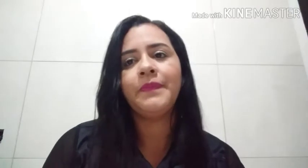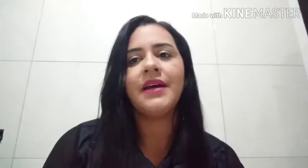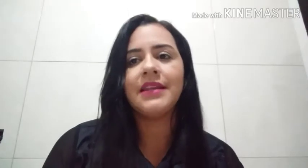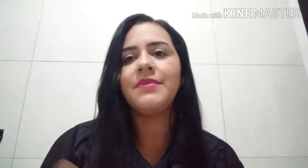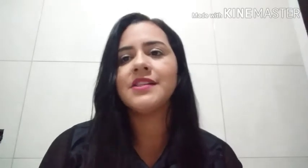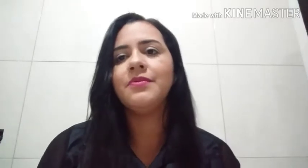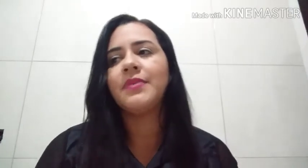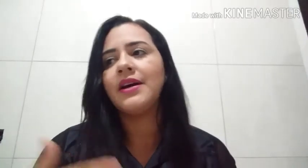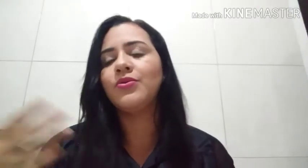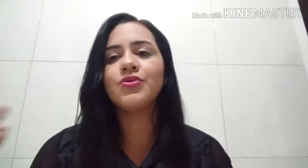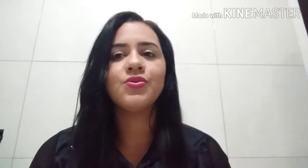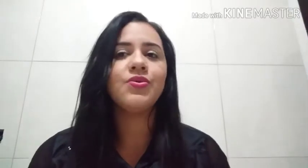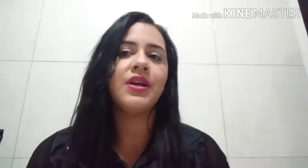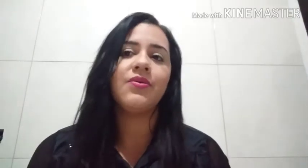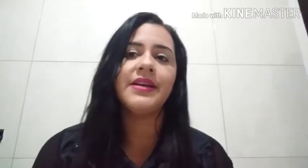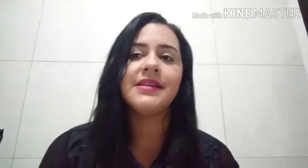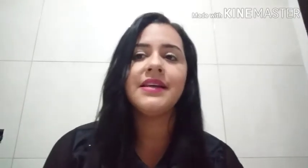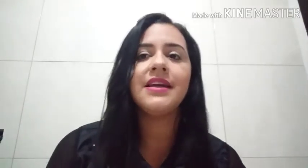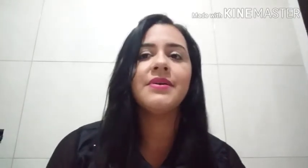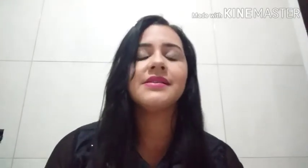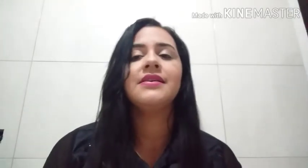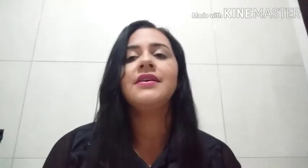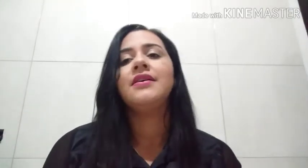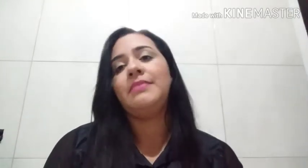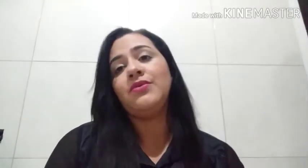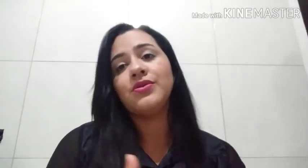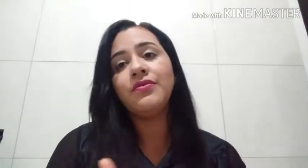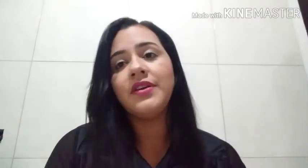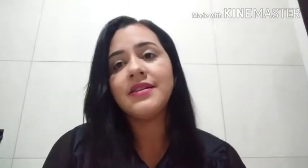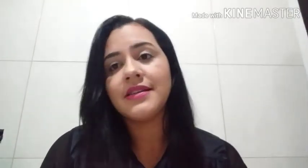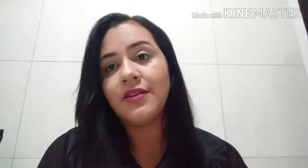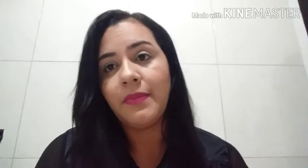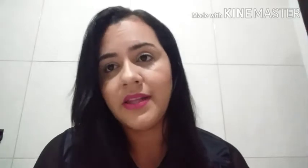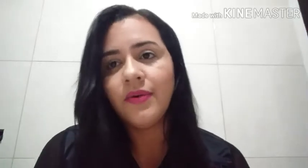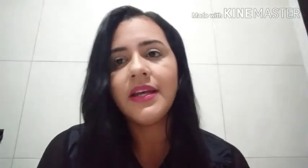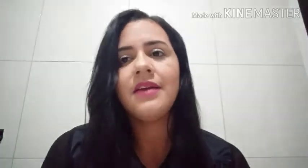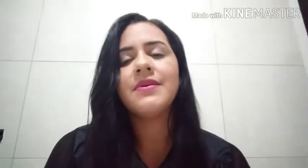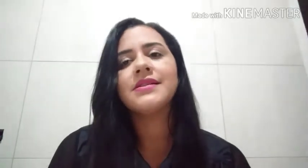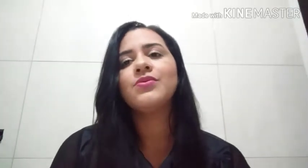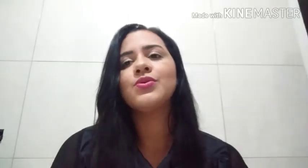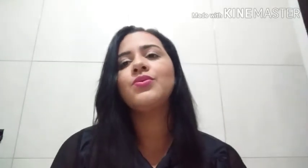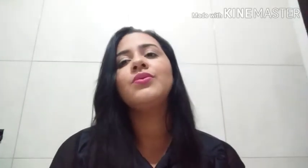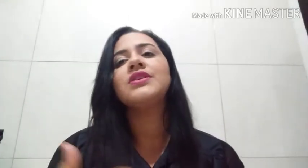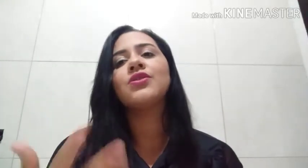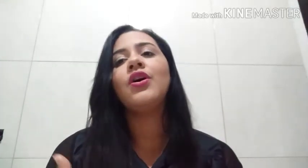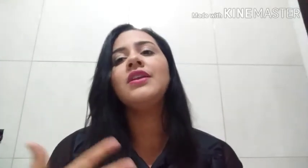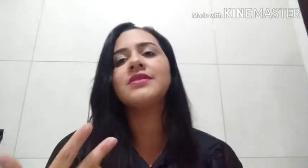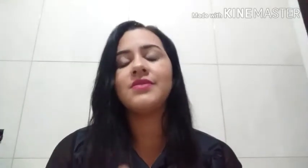Até mesmo para outro surdo que não conhece Libras, para os ouvintes que estão aprendendo Libras, o surdo que escolhe o seu